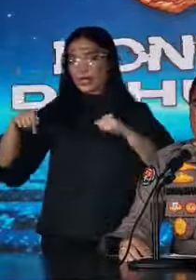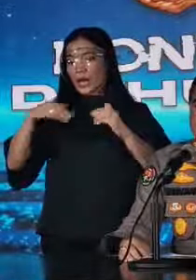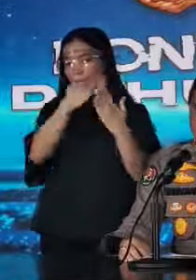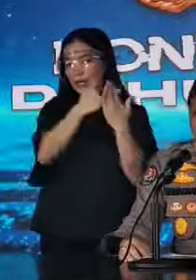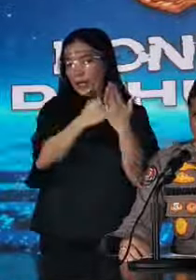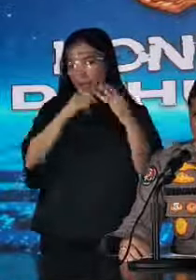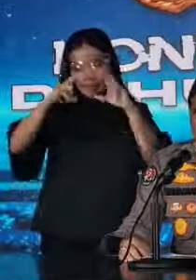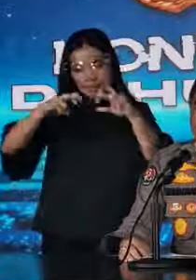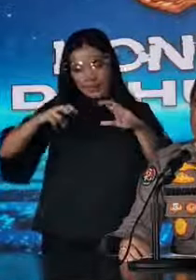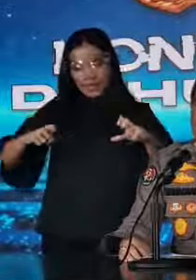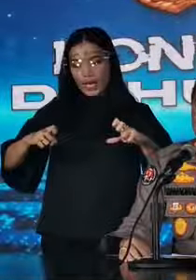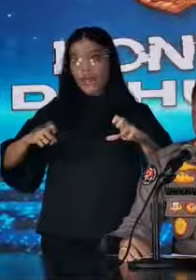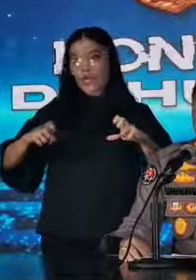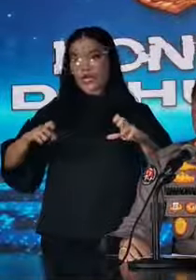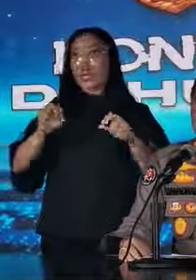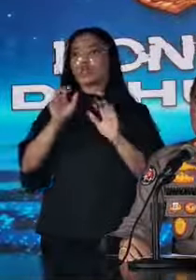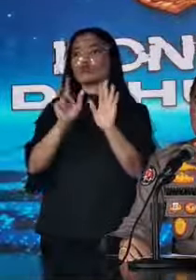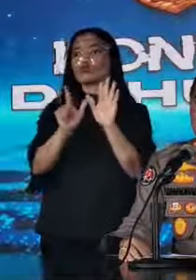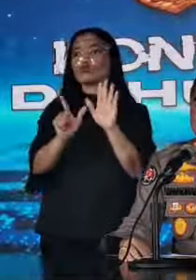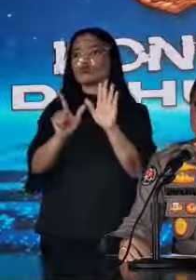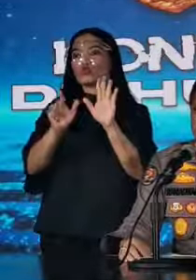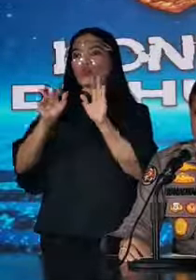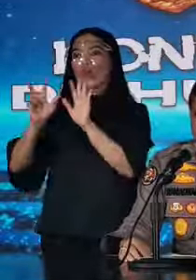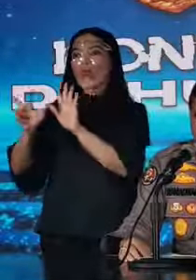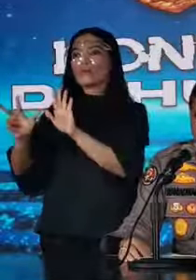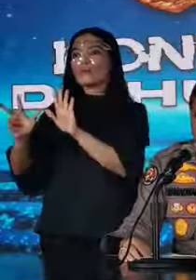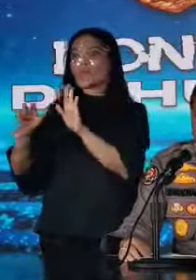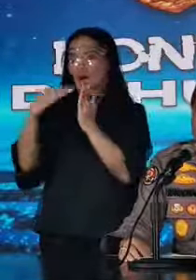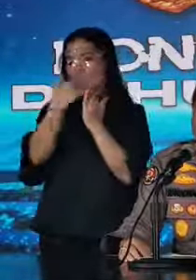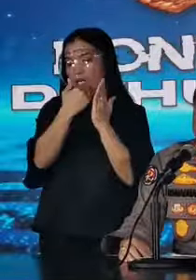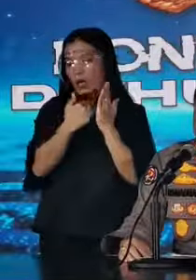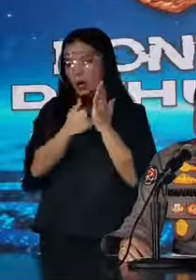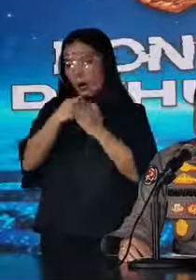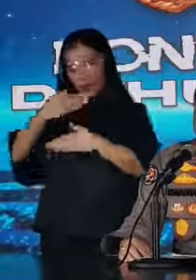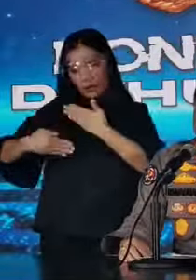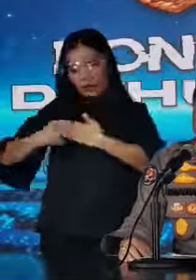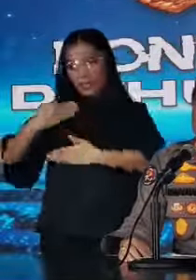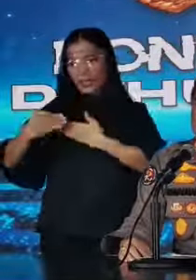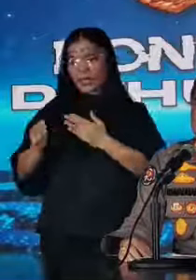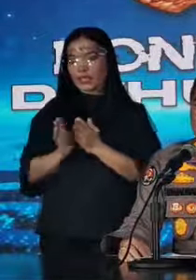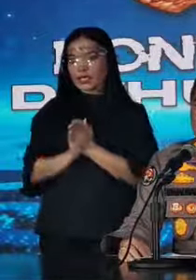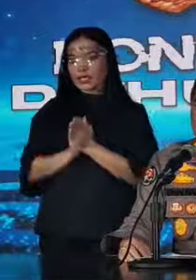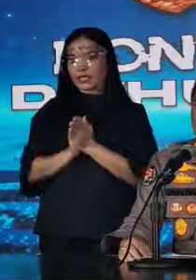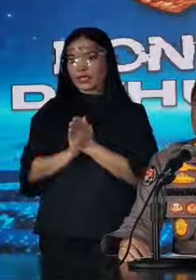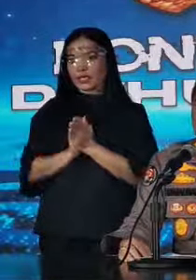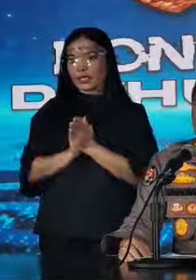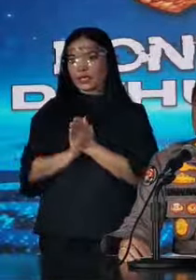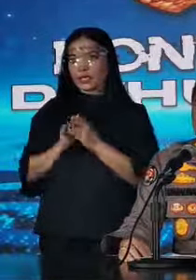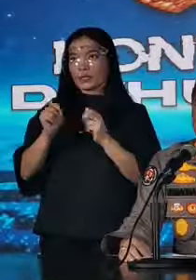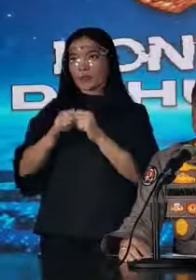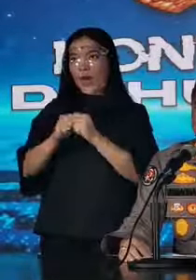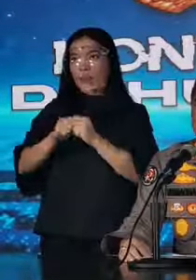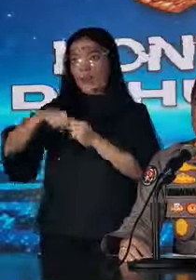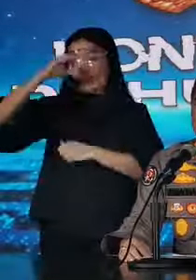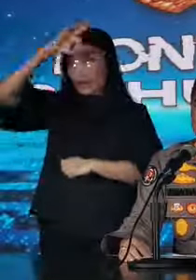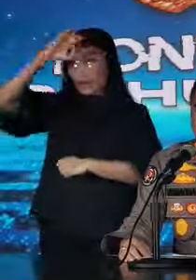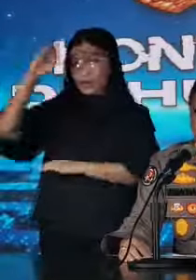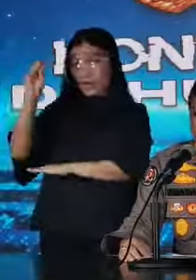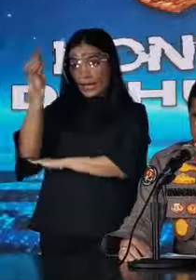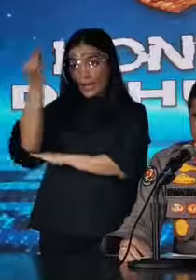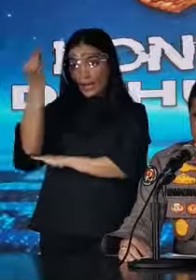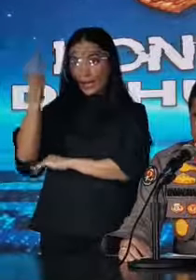kegiatan penyelidikan sebanyak 78 kegiatan dengan rincian dilakukan oleh Polda Metro Jaya